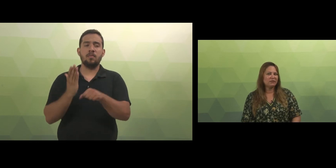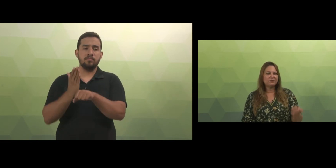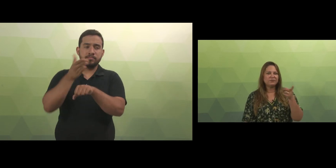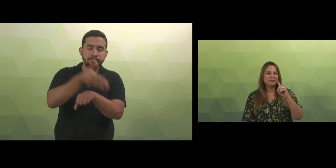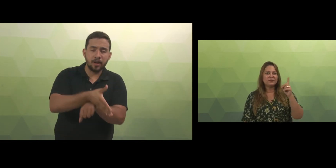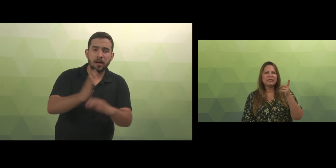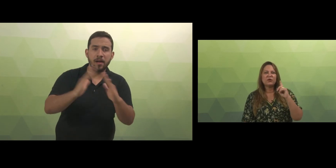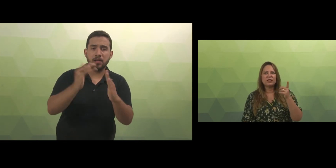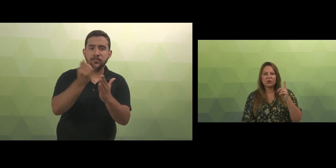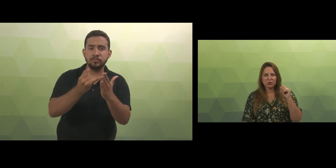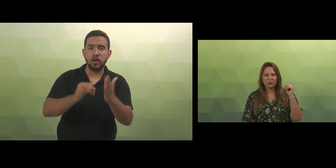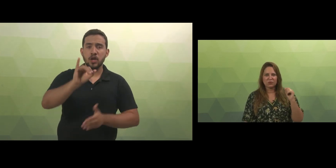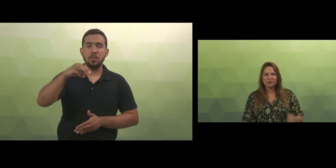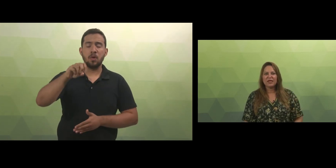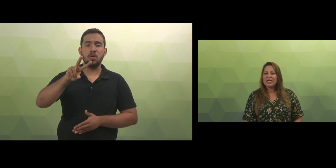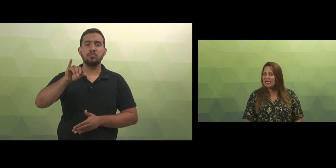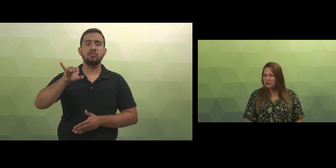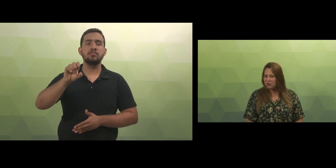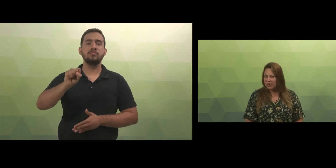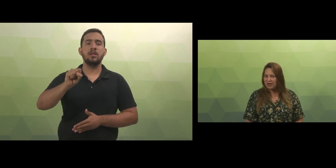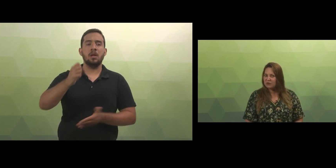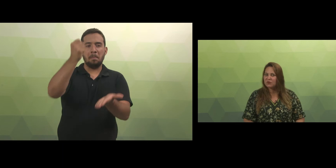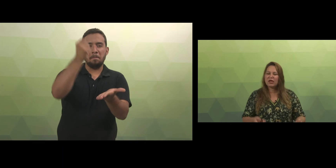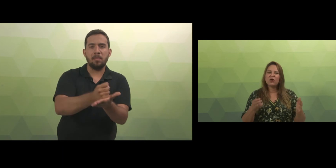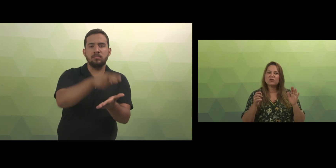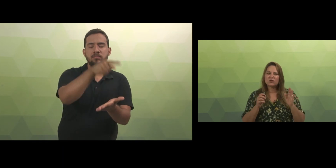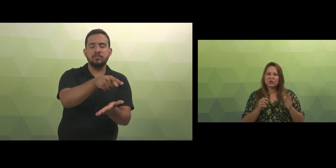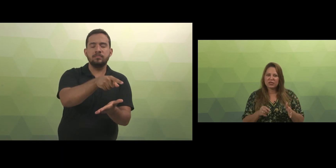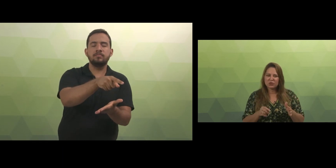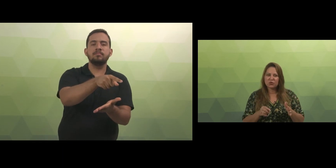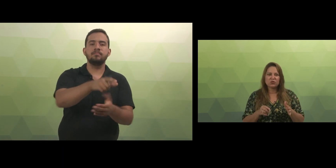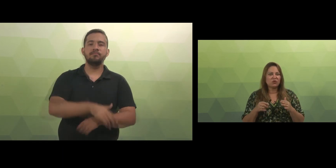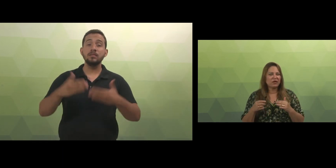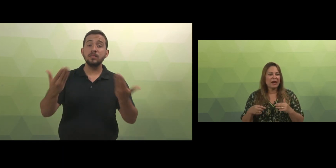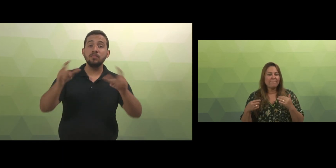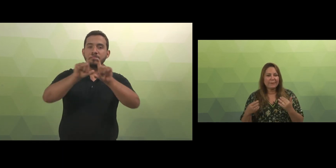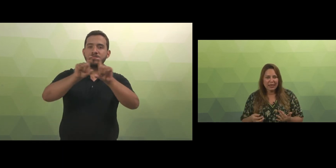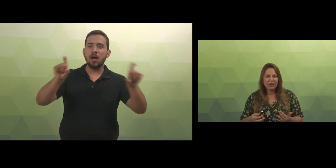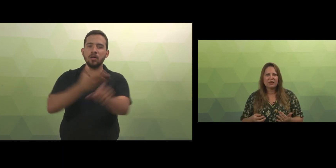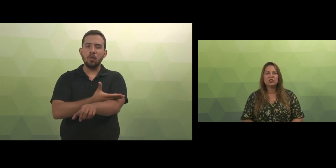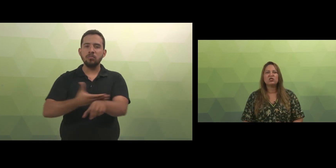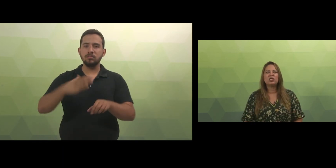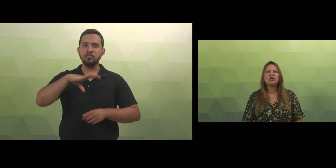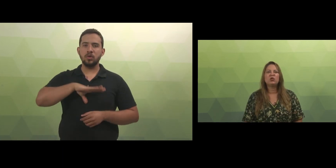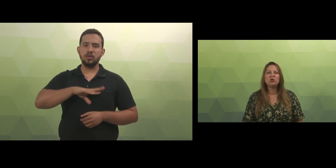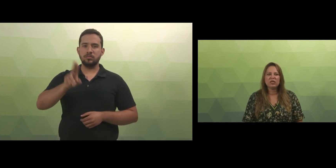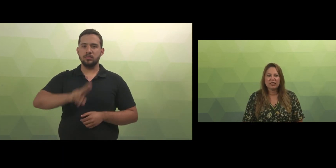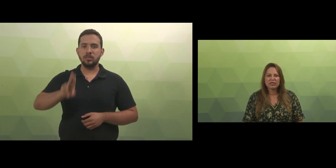registra, não é dono. Caso contrário, o negócio jurídico sofrerá pena